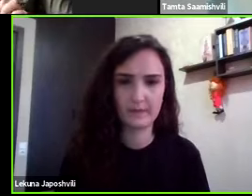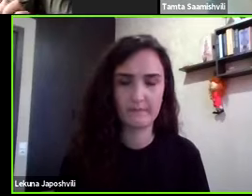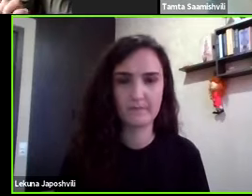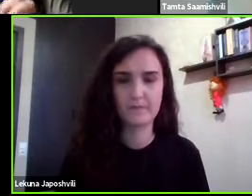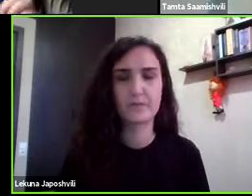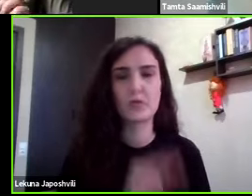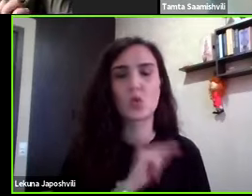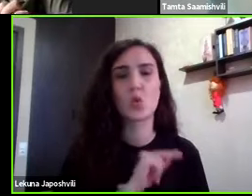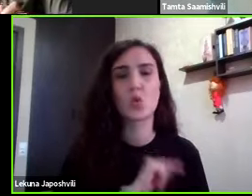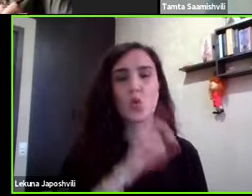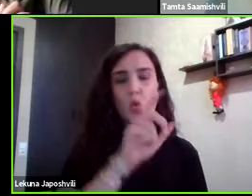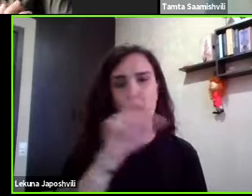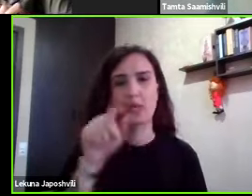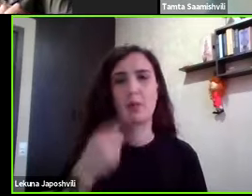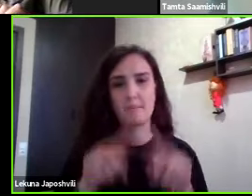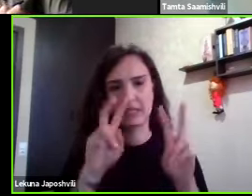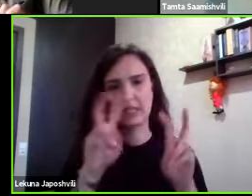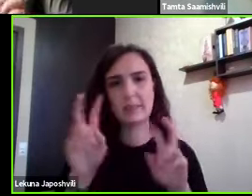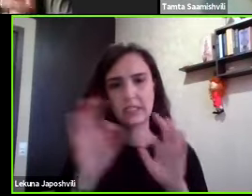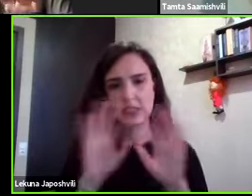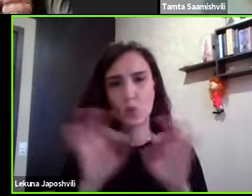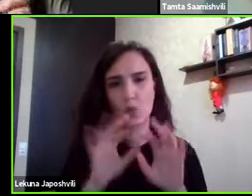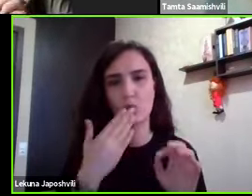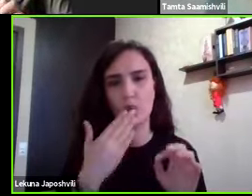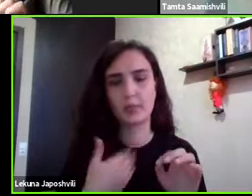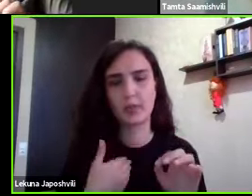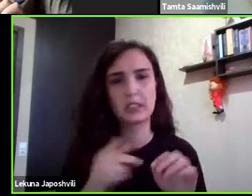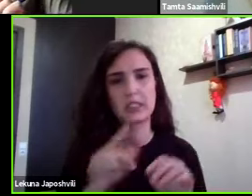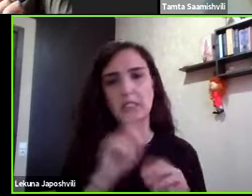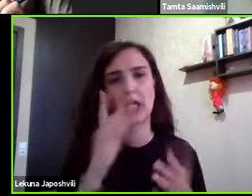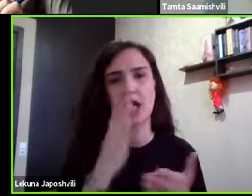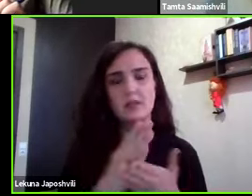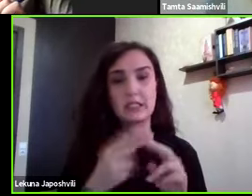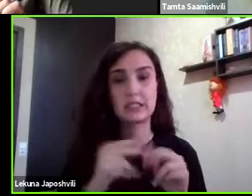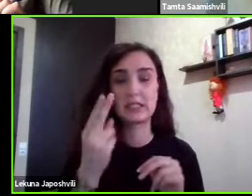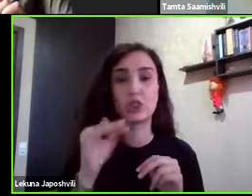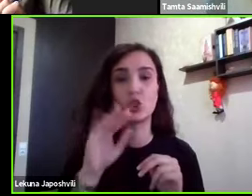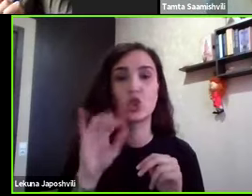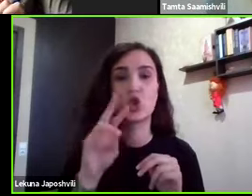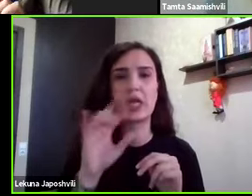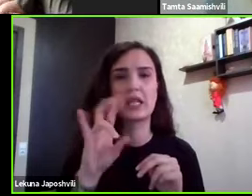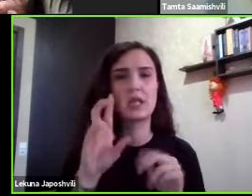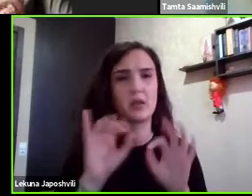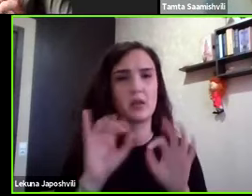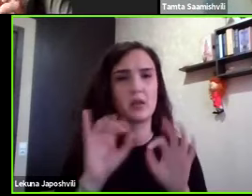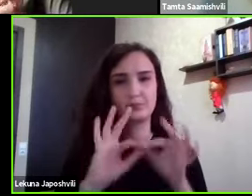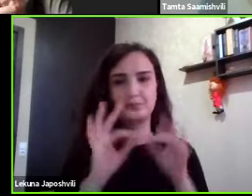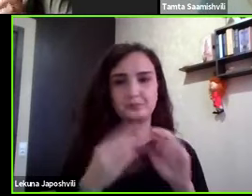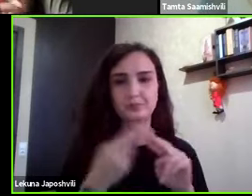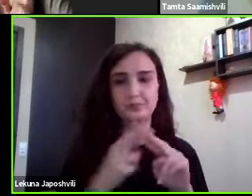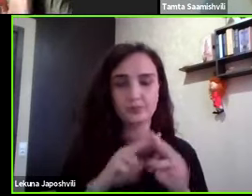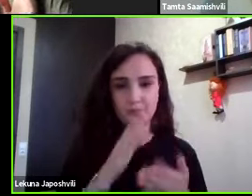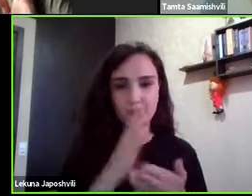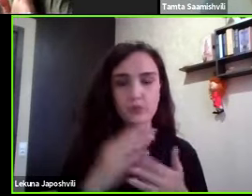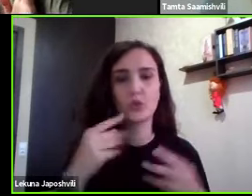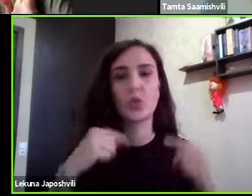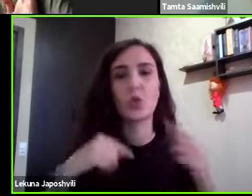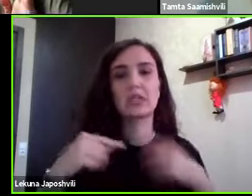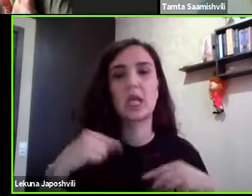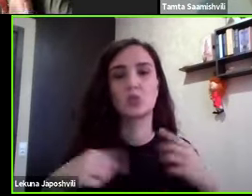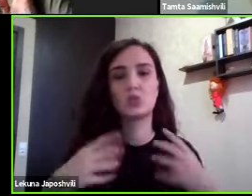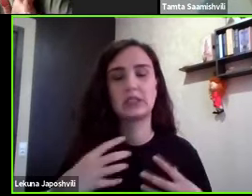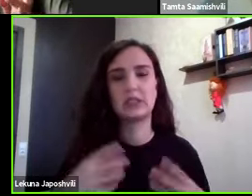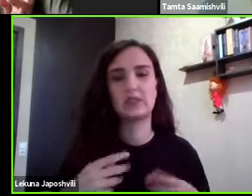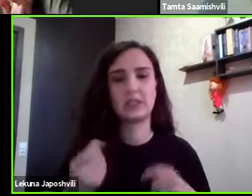კოლეგები ამ თემაზე საუბრობენ ხოლმე. რა არის ახლა ეს ციტოკინები, რომ გამარტოთ? ეს არის ესე იგი ორგანული